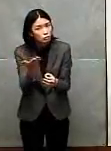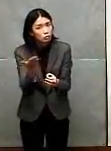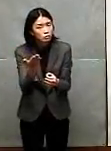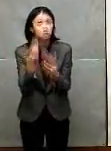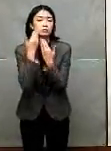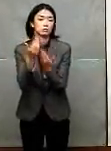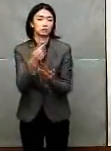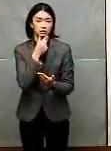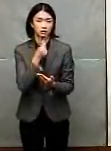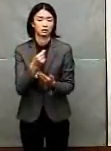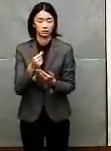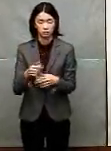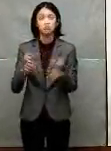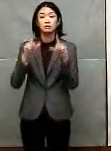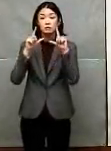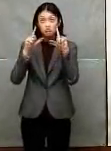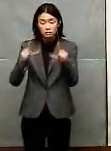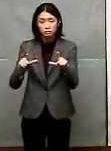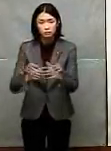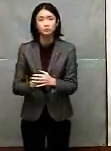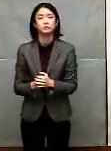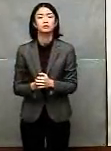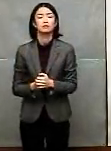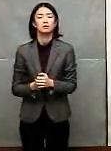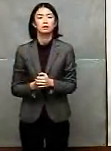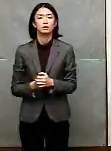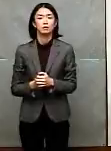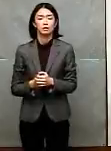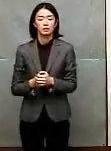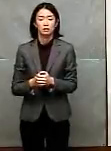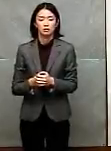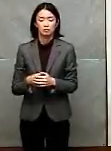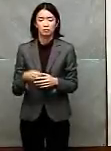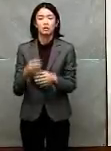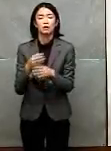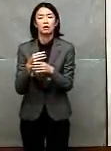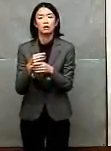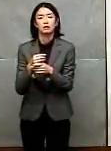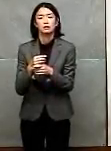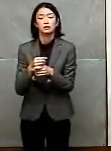ね、やっぱり時期というのがね、今記者さんおっしゃるように、